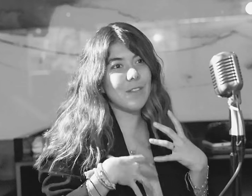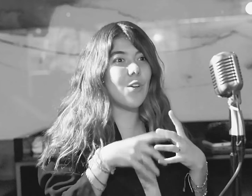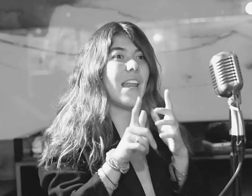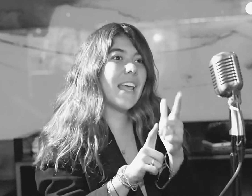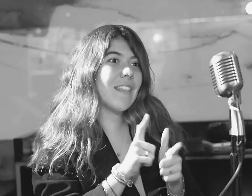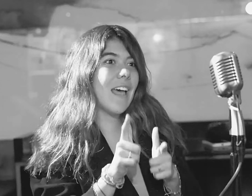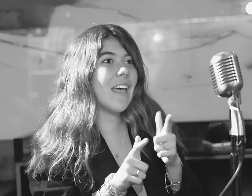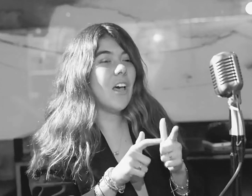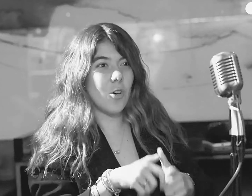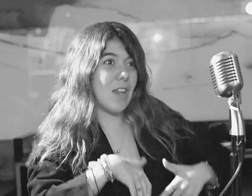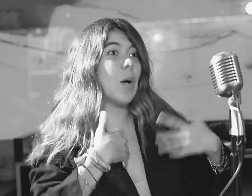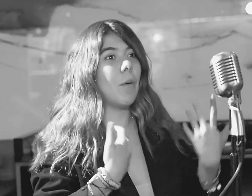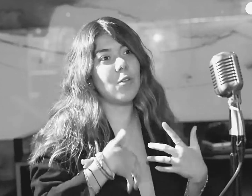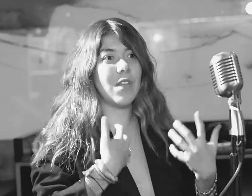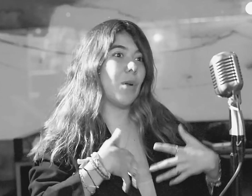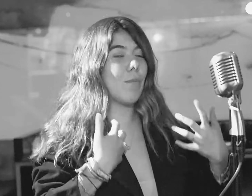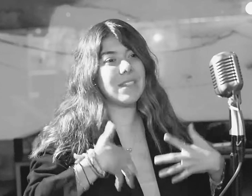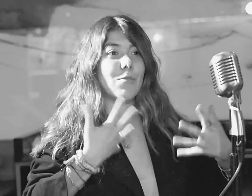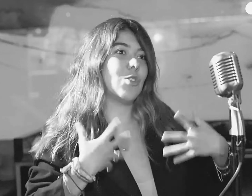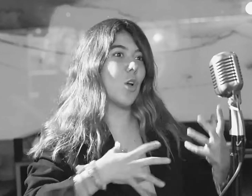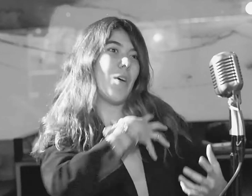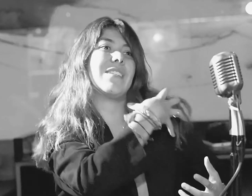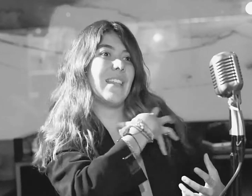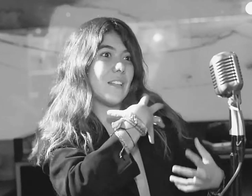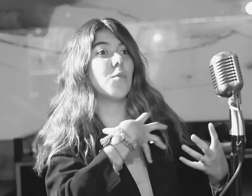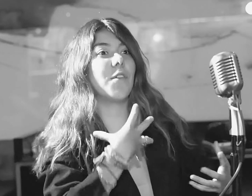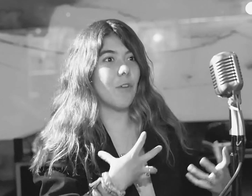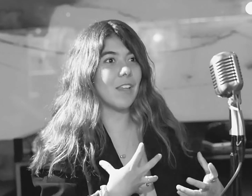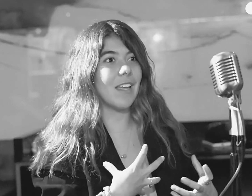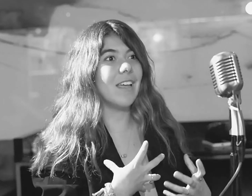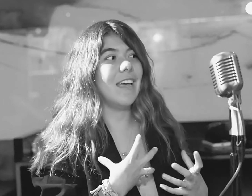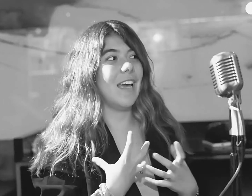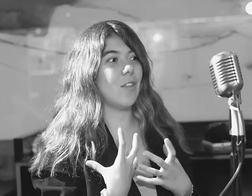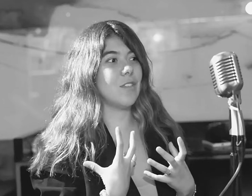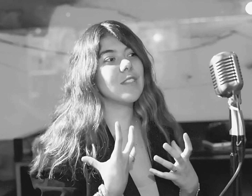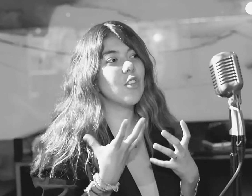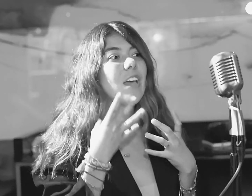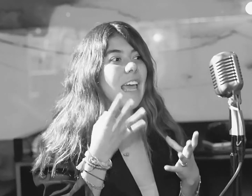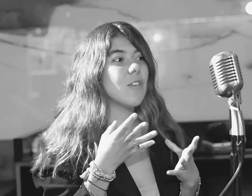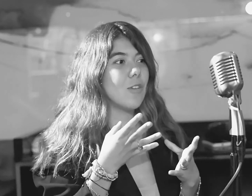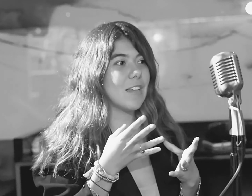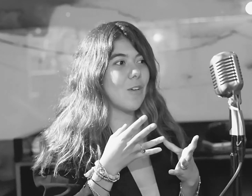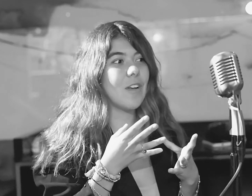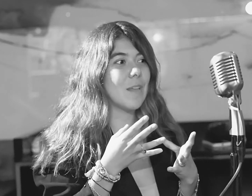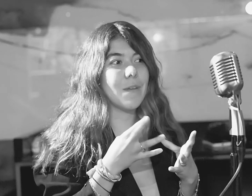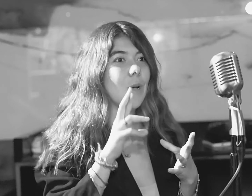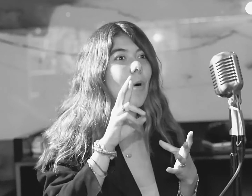como una vibración lenta o sea como no sé una más emoción como que sentían súper fuerte entonces siento que ellos lo que hicieron es también